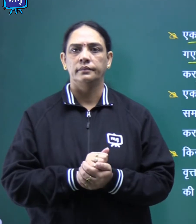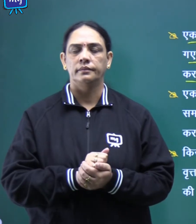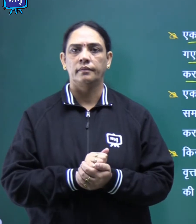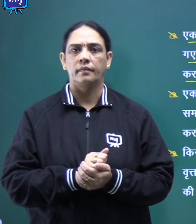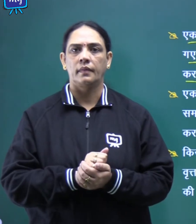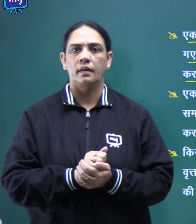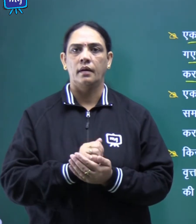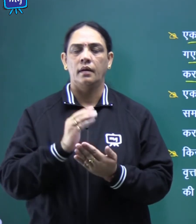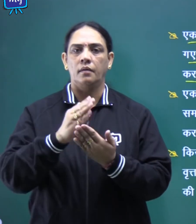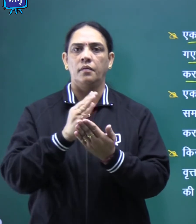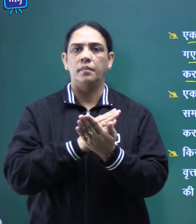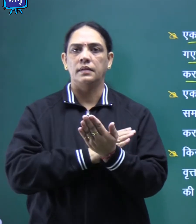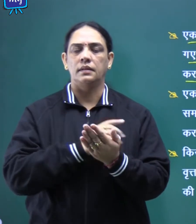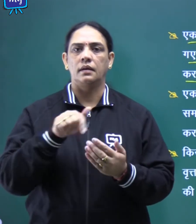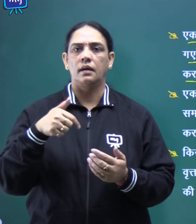विभाजित करना।